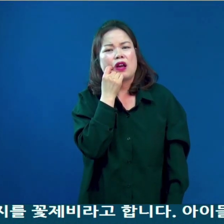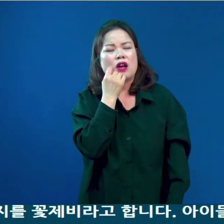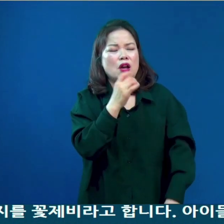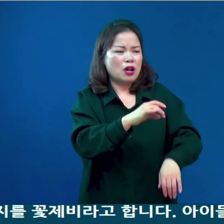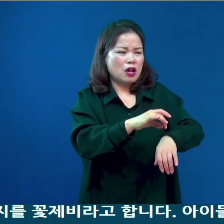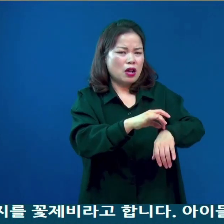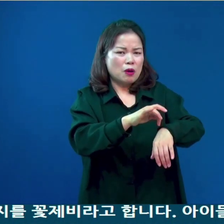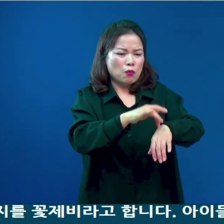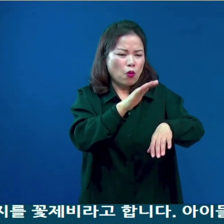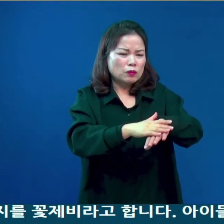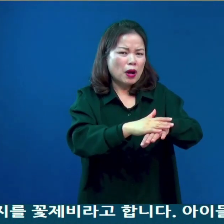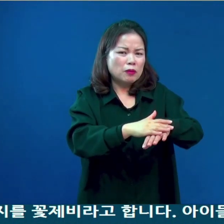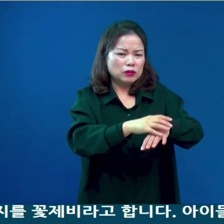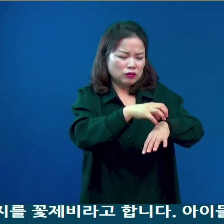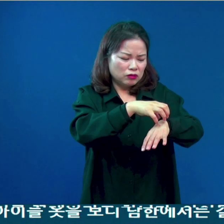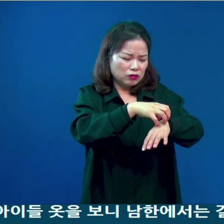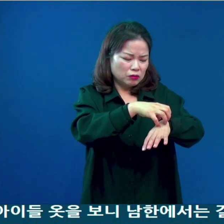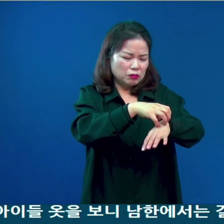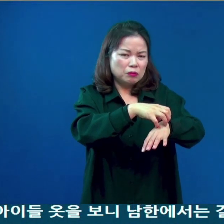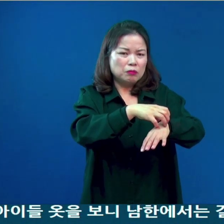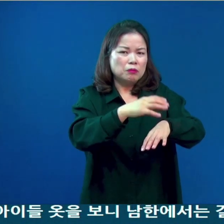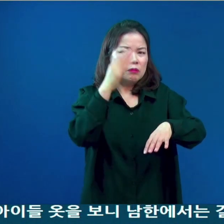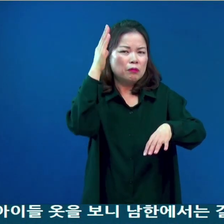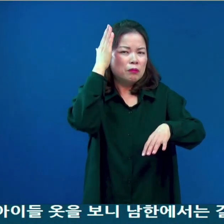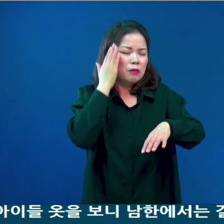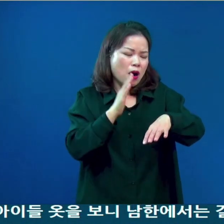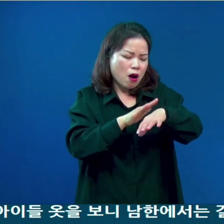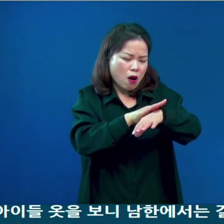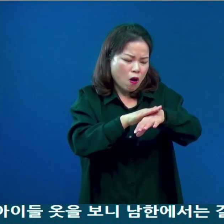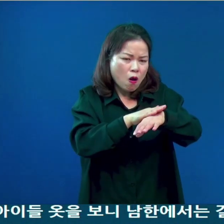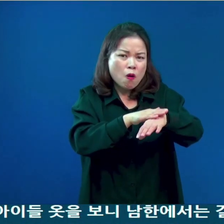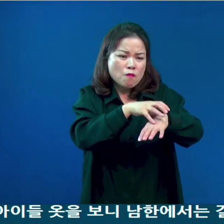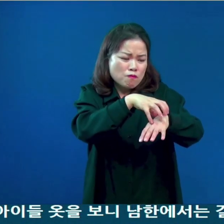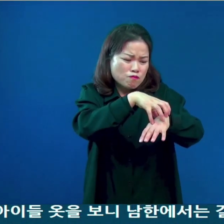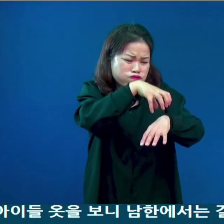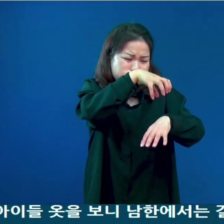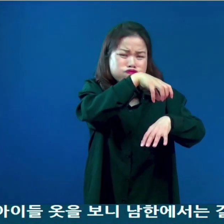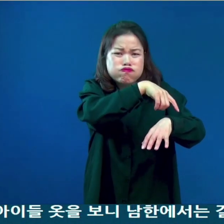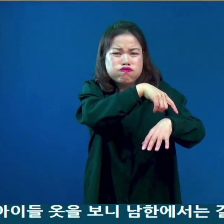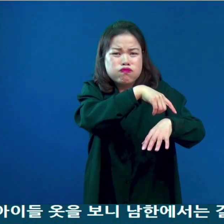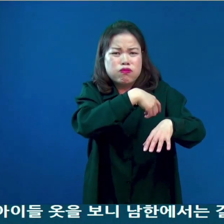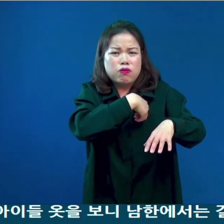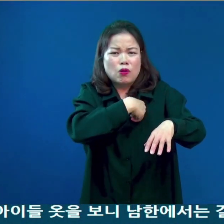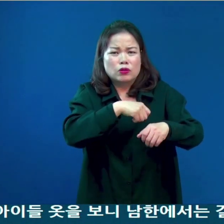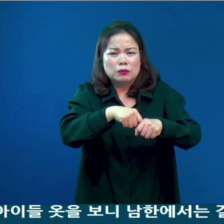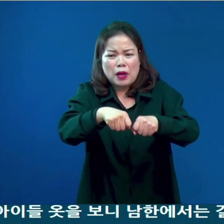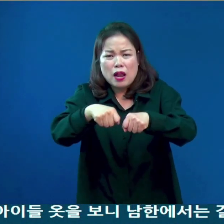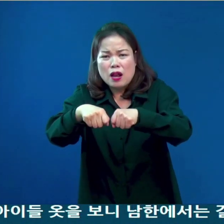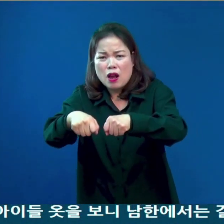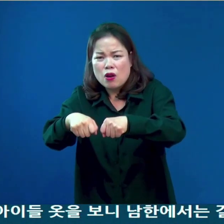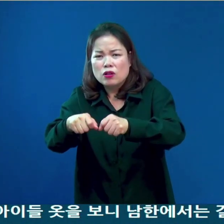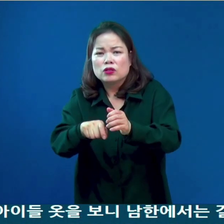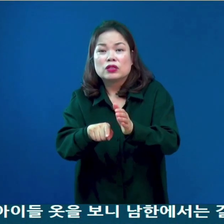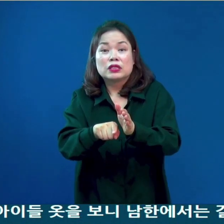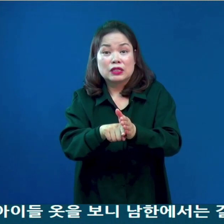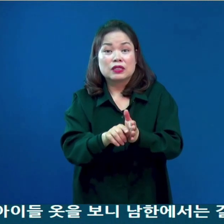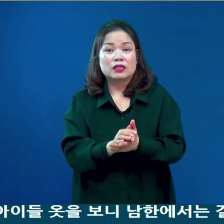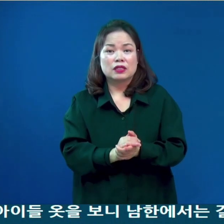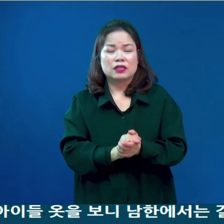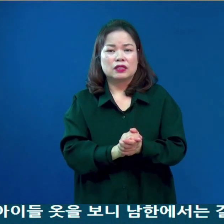물려도 이만한 멍울이 생기는 거예요. 그래서 그 옷을 빨아가지고 빨기 위해서